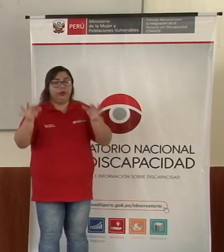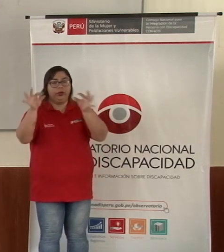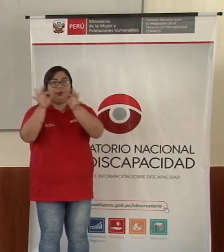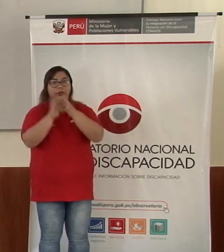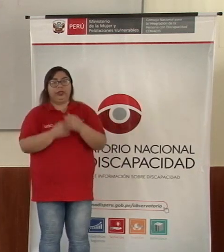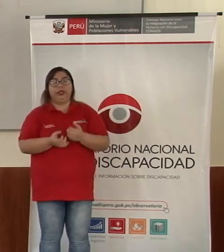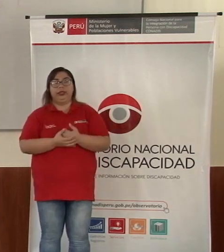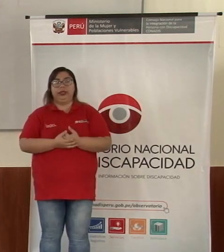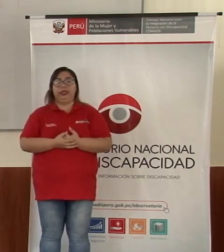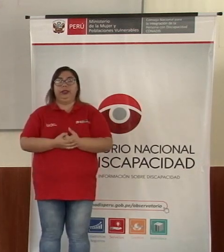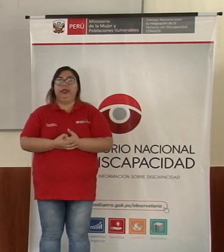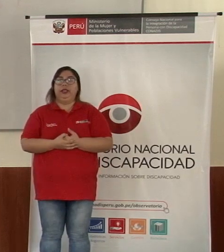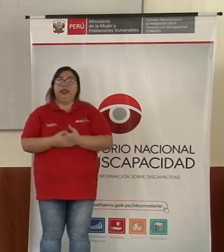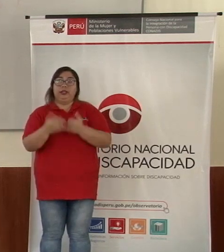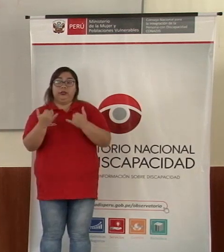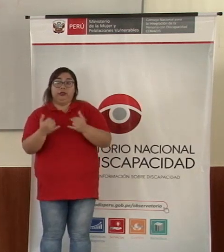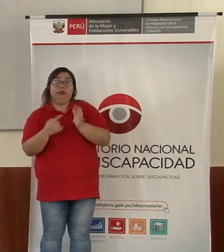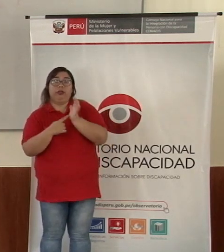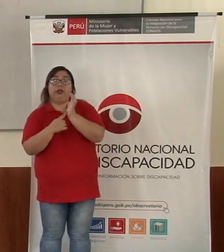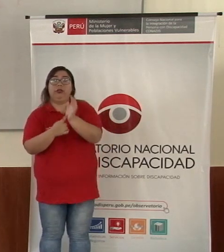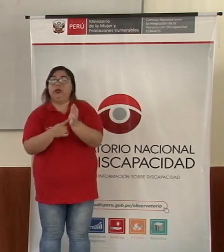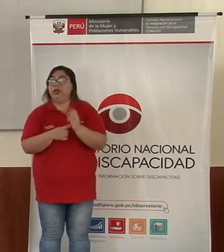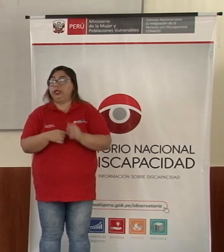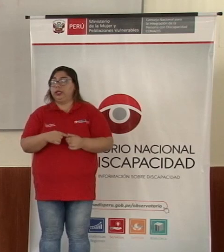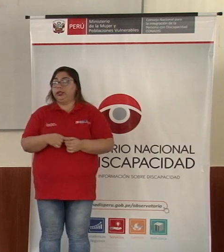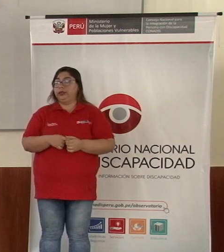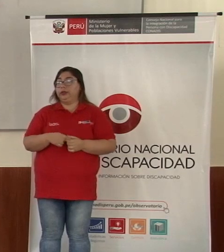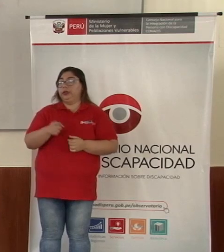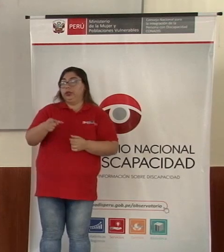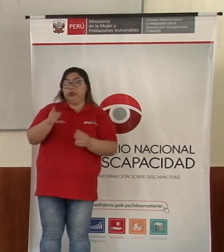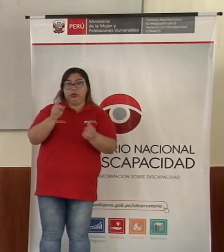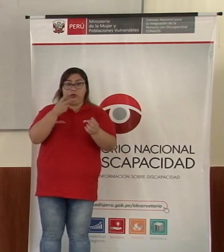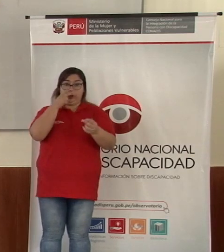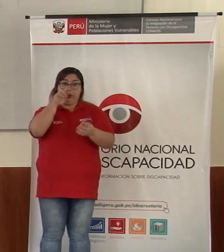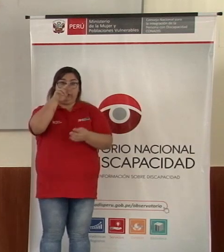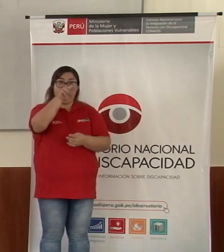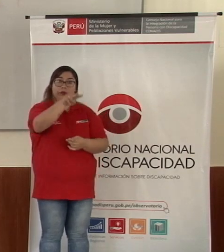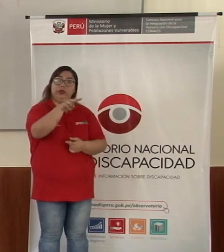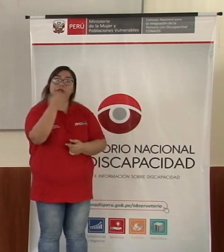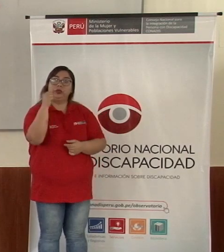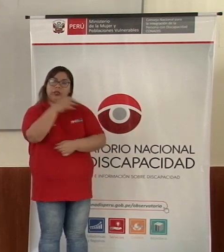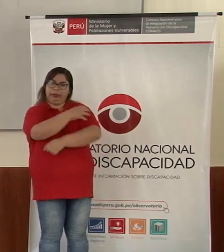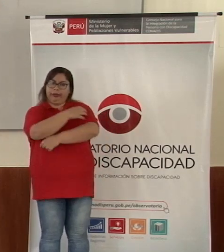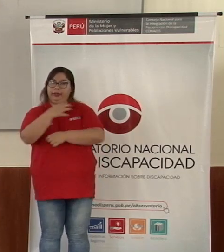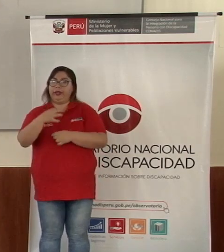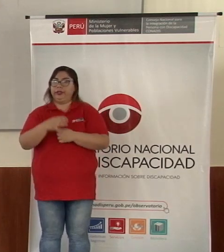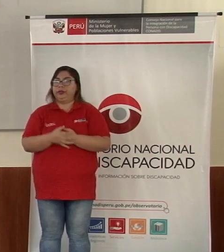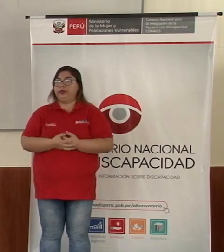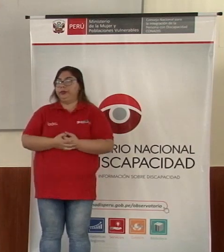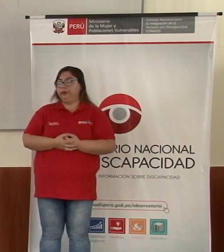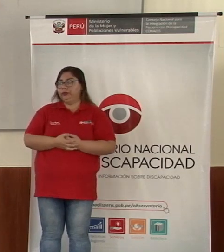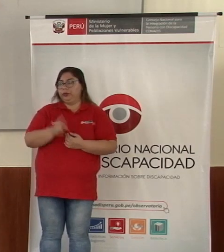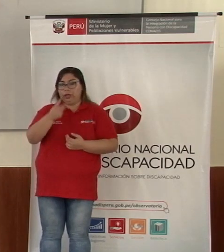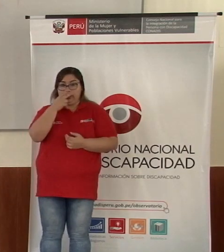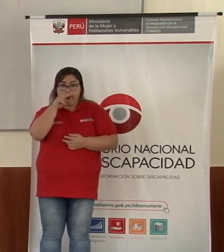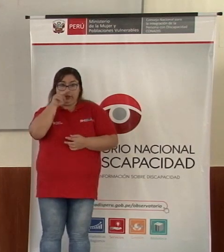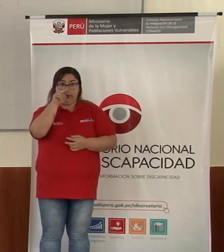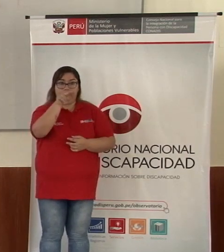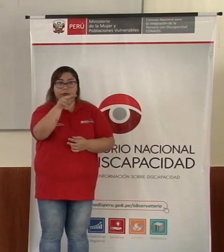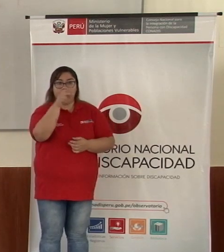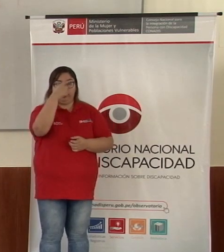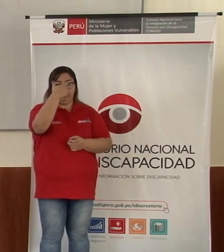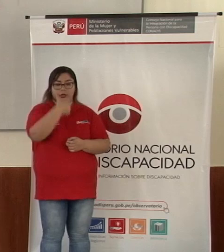importante y eso es lo que logra la Convención de Naciones Unidas con su enfoque social de derechos. Es un enfoque de